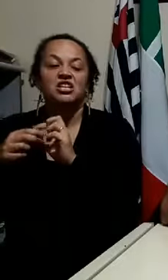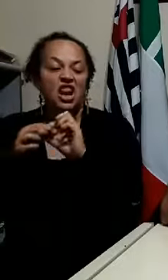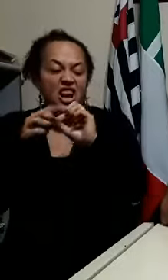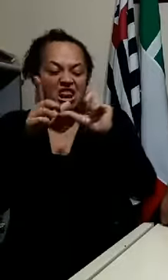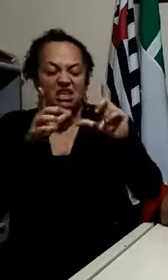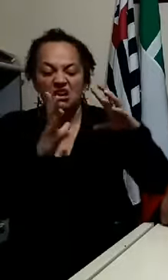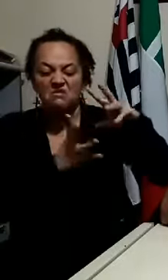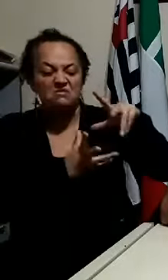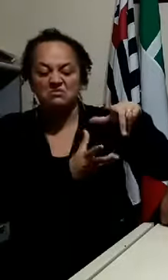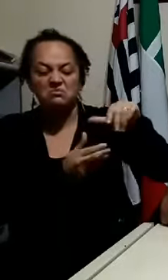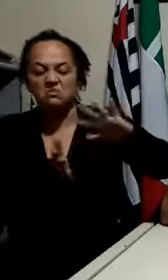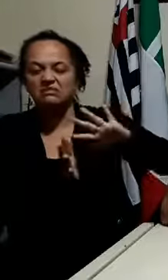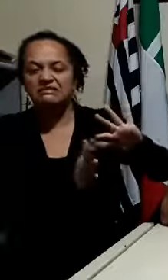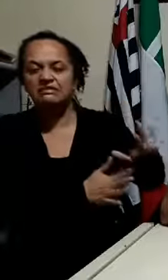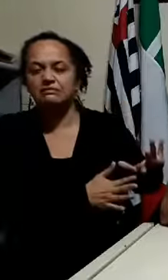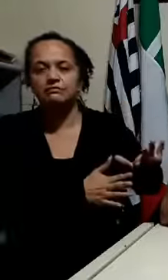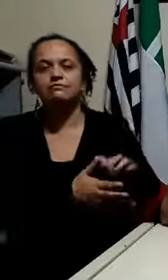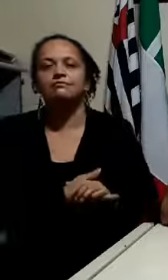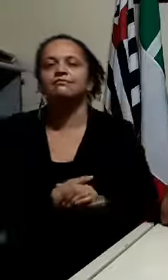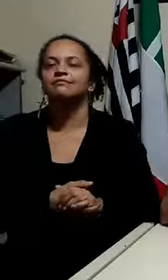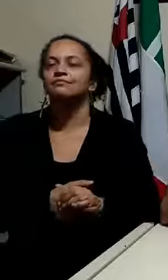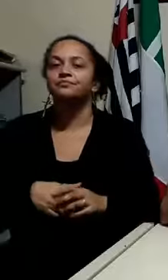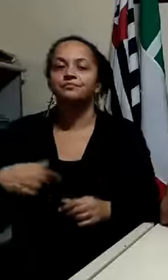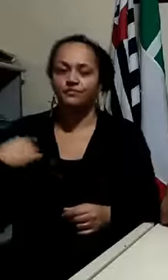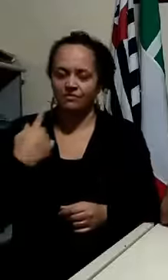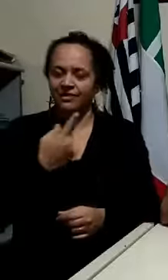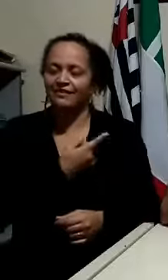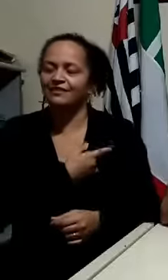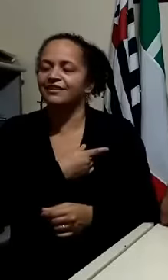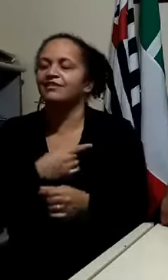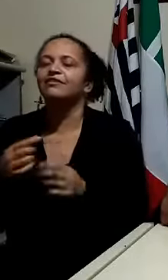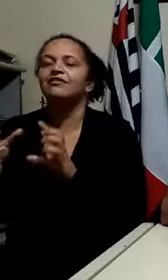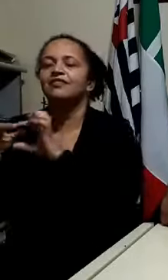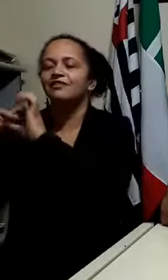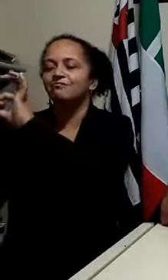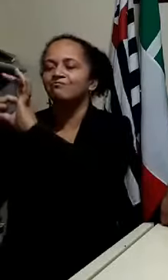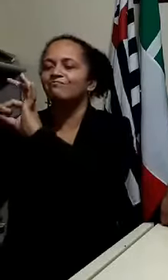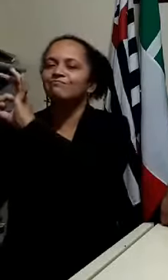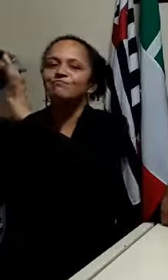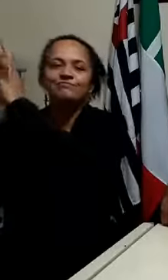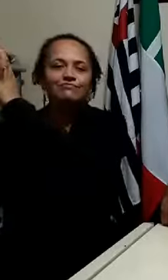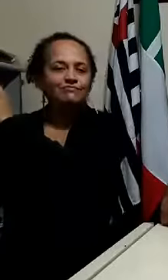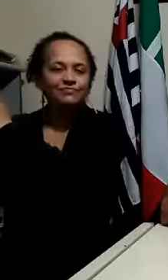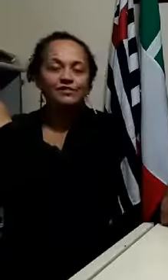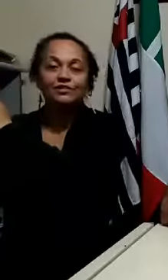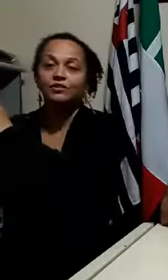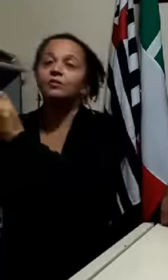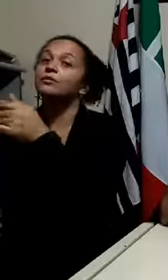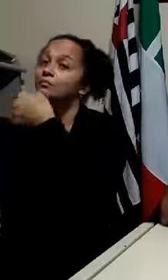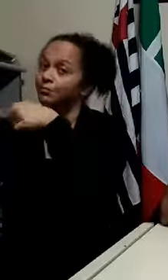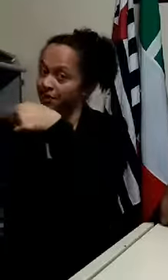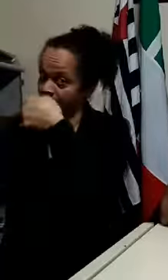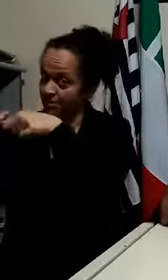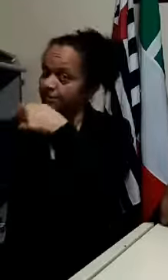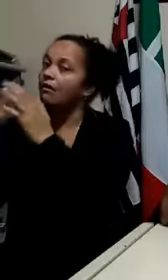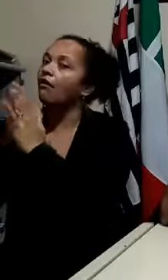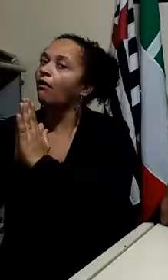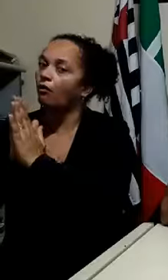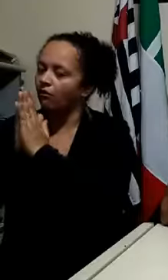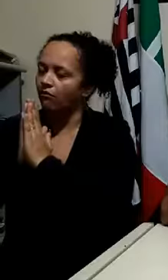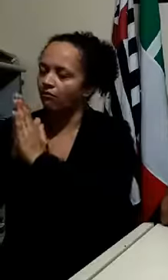para sermos libertos dos valores e das paixões desse mundo, nós precisamos orar e meditar muito sobre